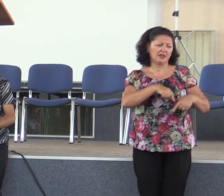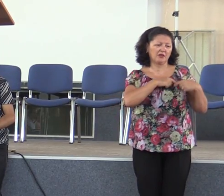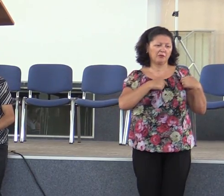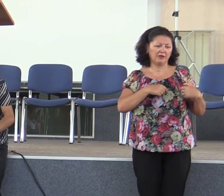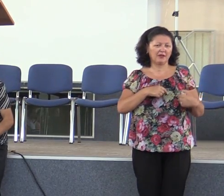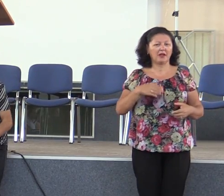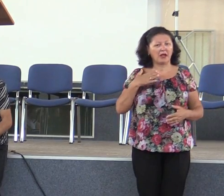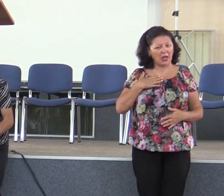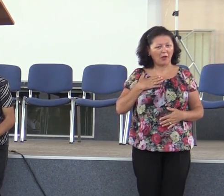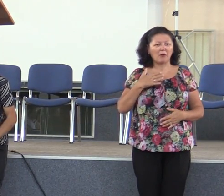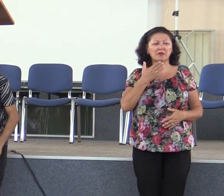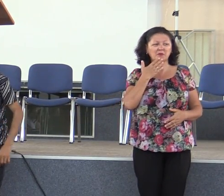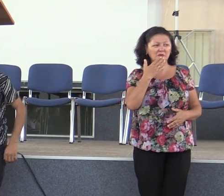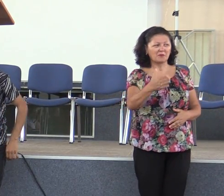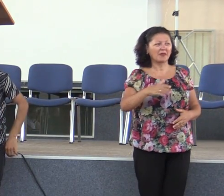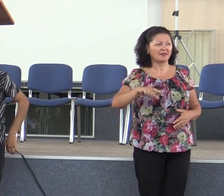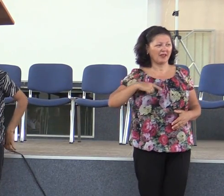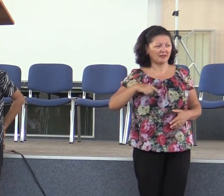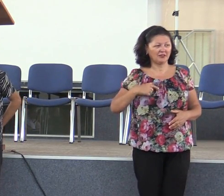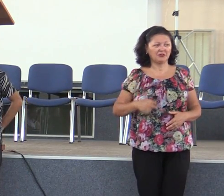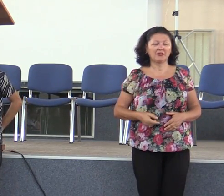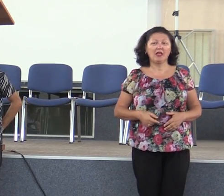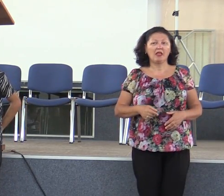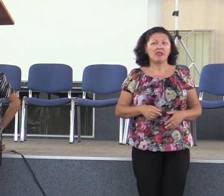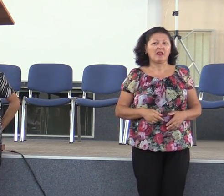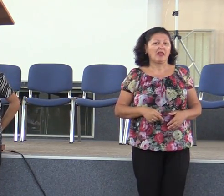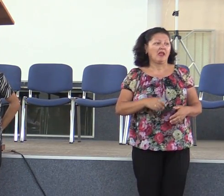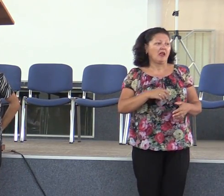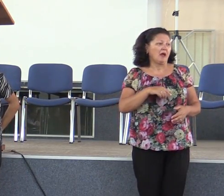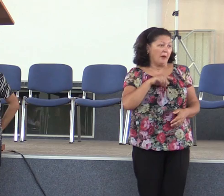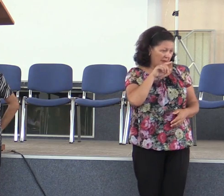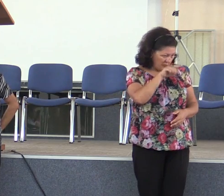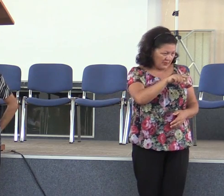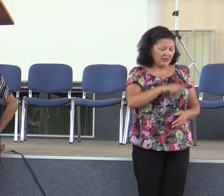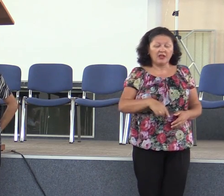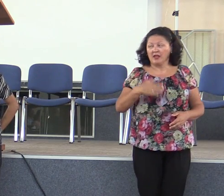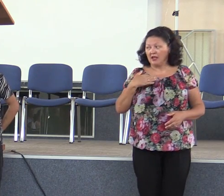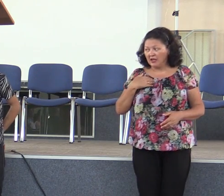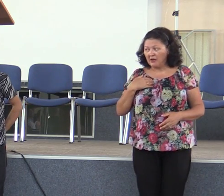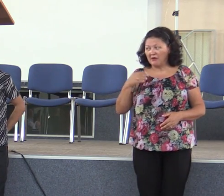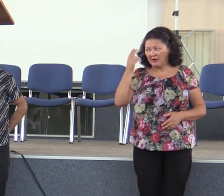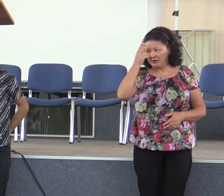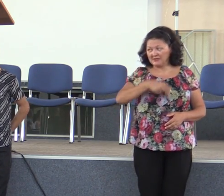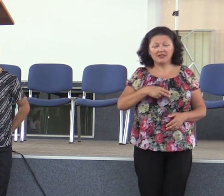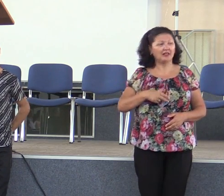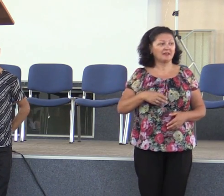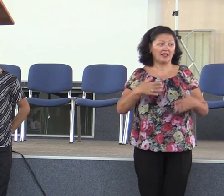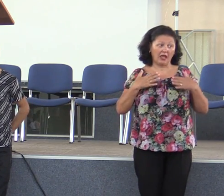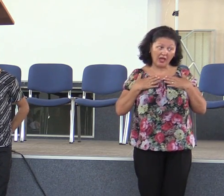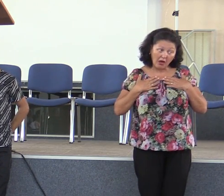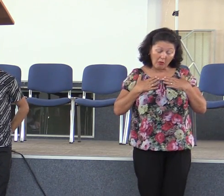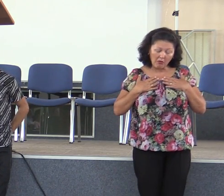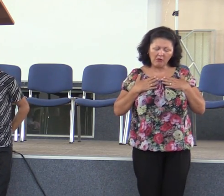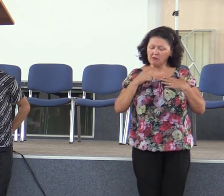Dar eu îți mulțumesc că existi. Și datorită ție, am înțeles că eu nu am o valoare atât de